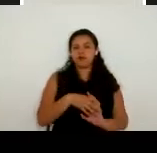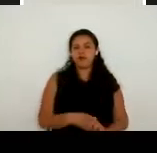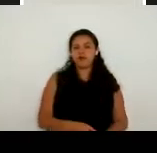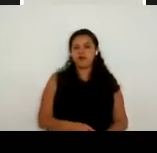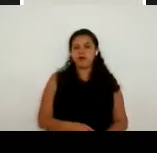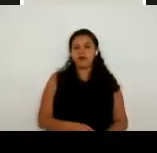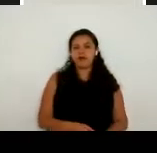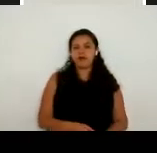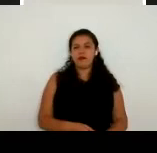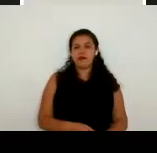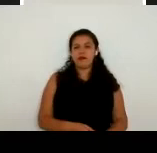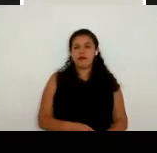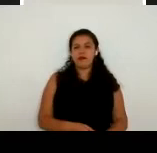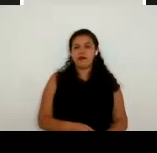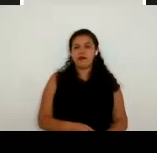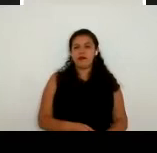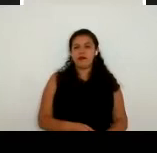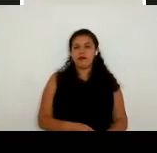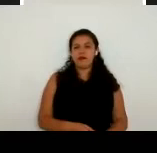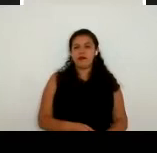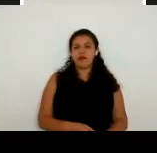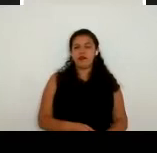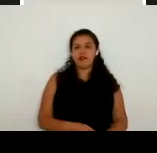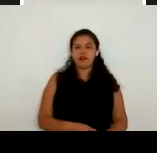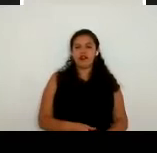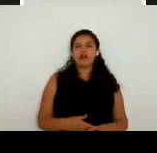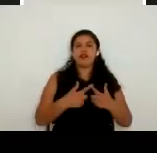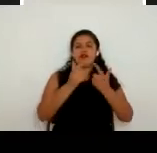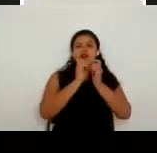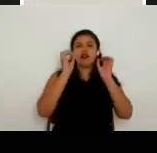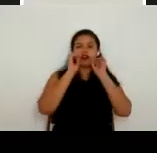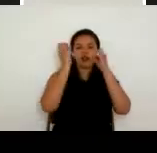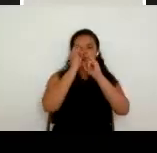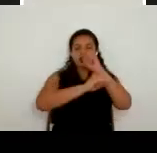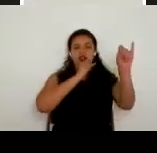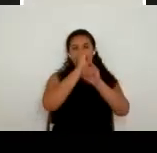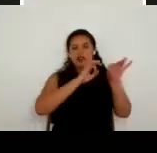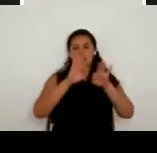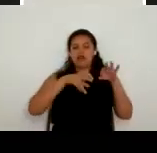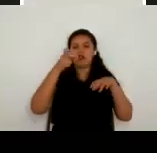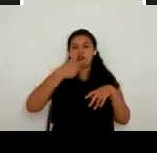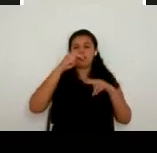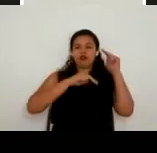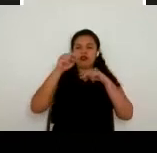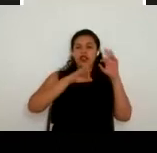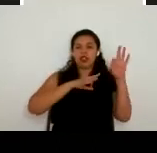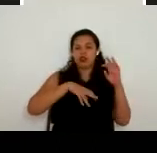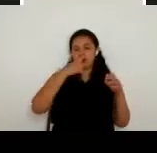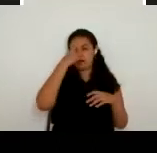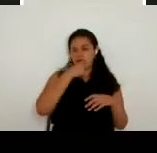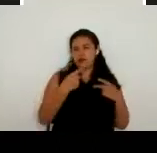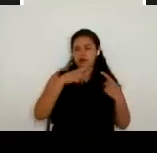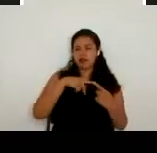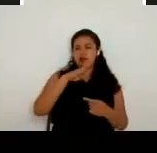en el grupo de la organización internacional de trabajo en esta clasificación de desempleados becarios